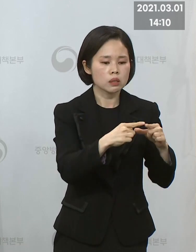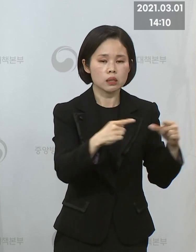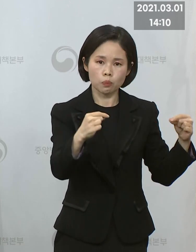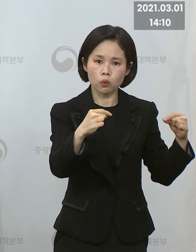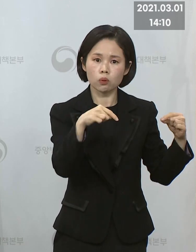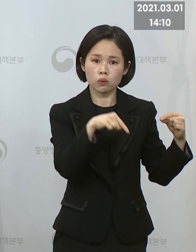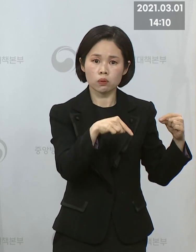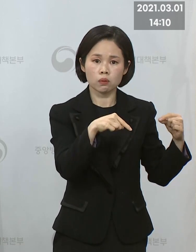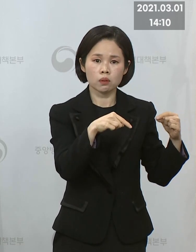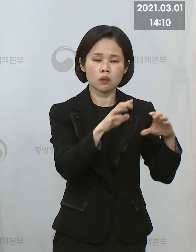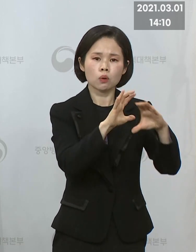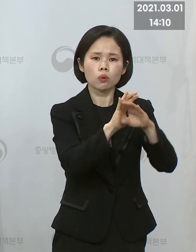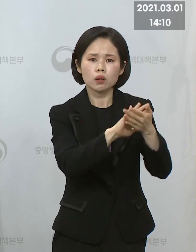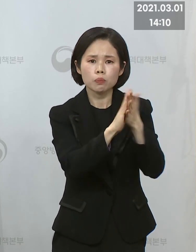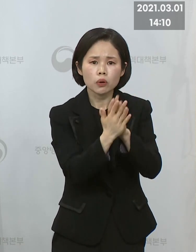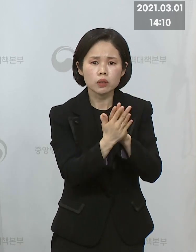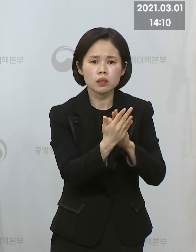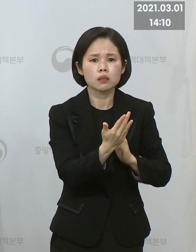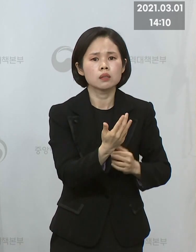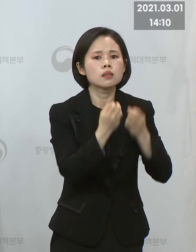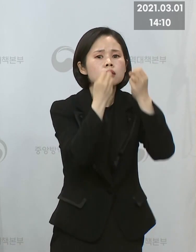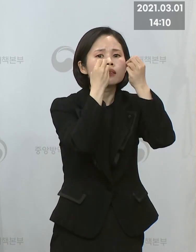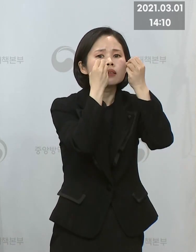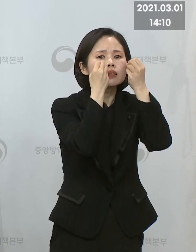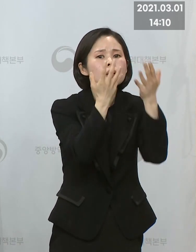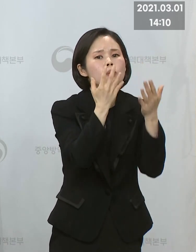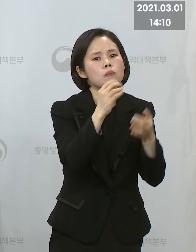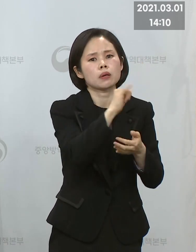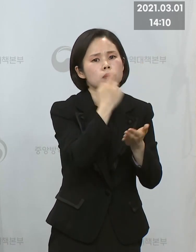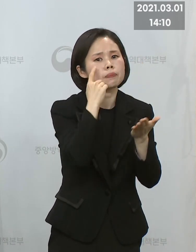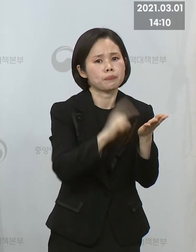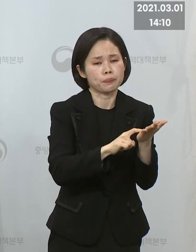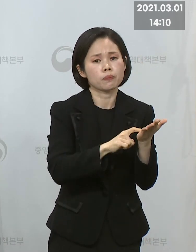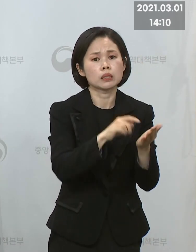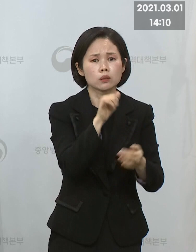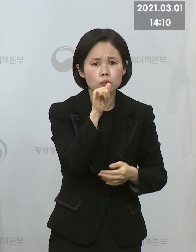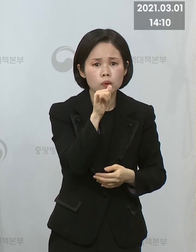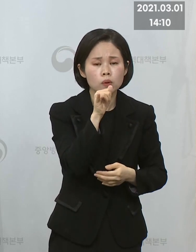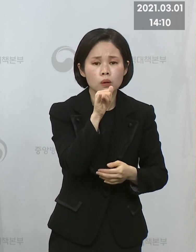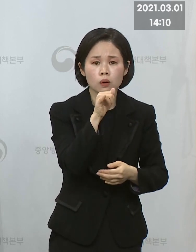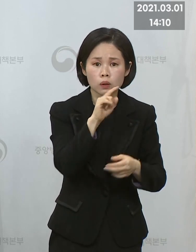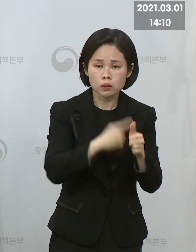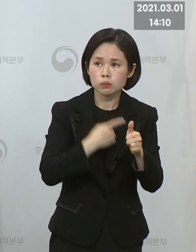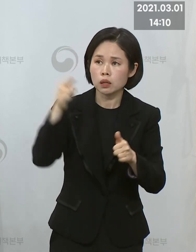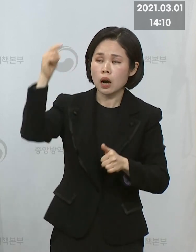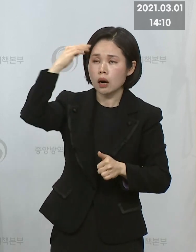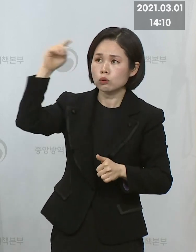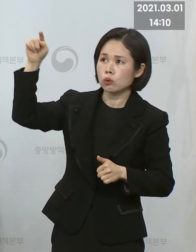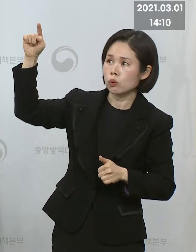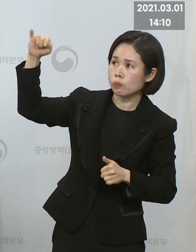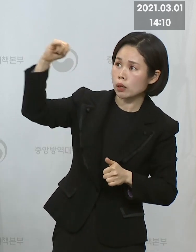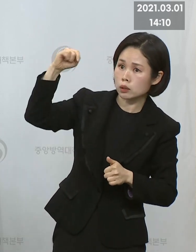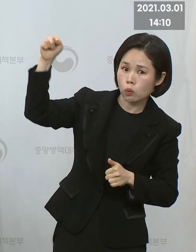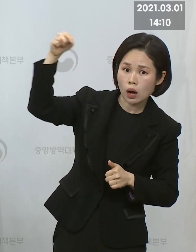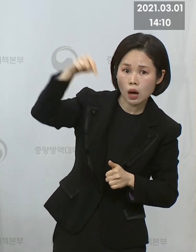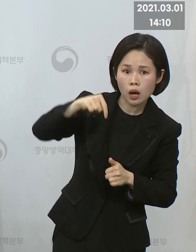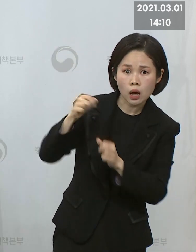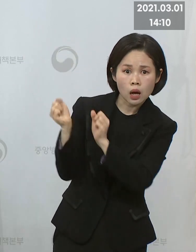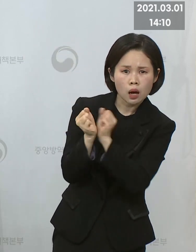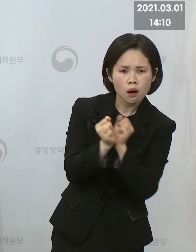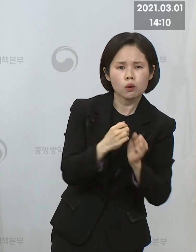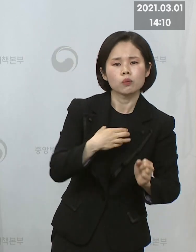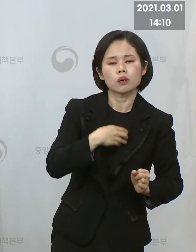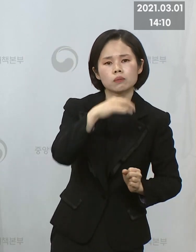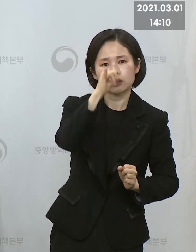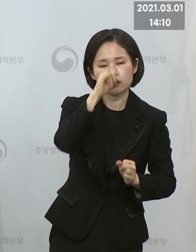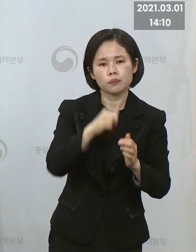새로운 다양한 변이 바이러스 발생이 보고되고 있어 국내 확산 우려가 높아지고 있습니다. 이에 따라서